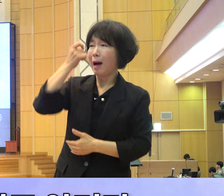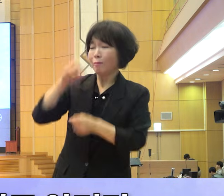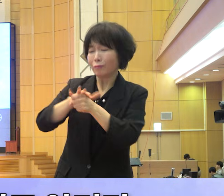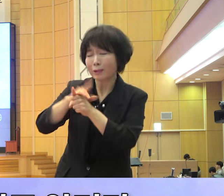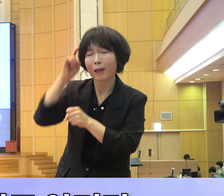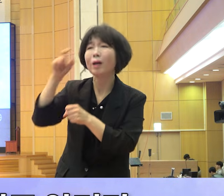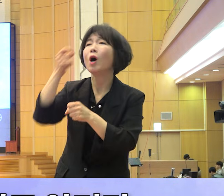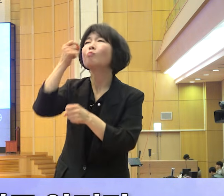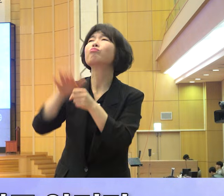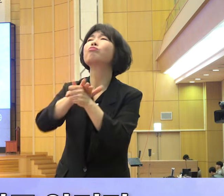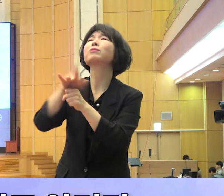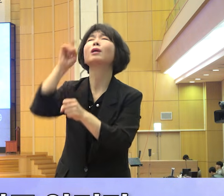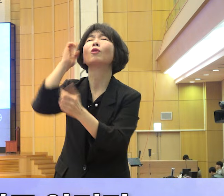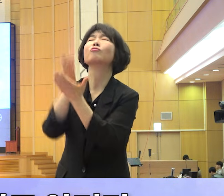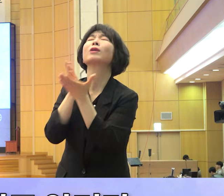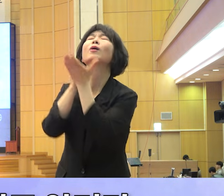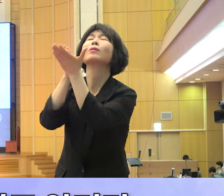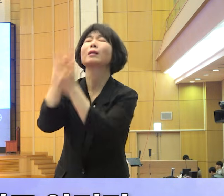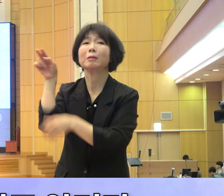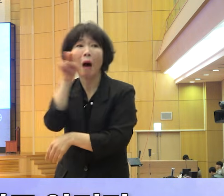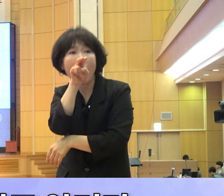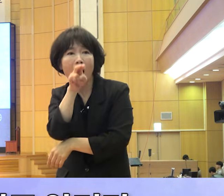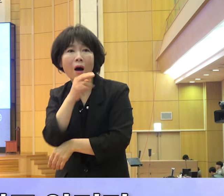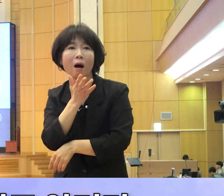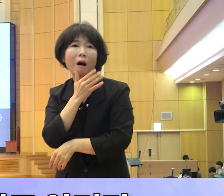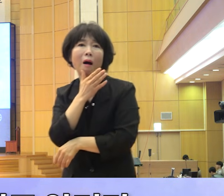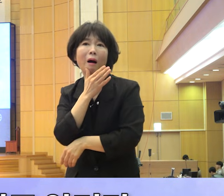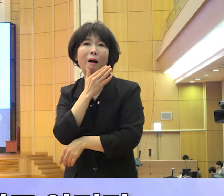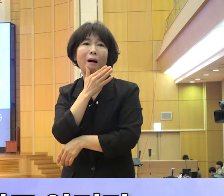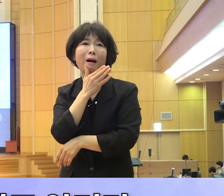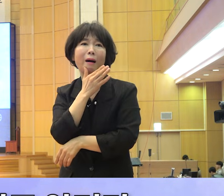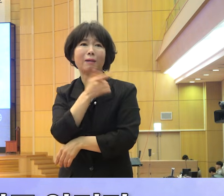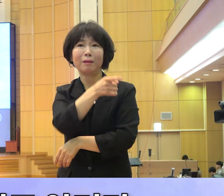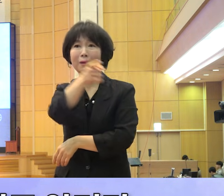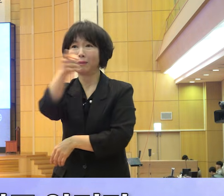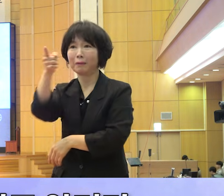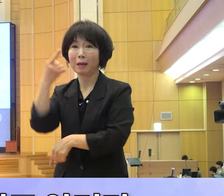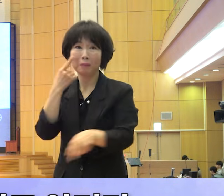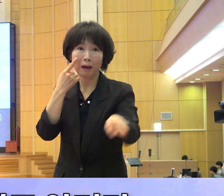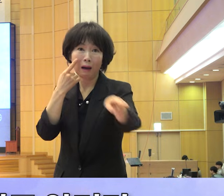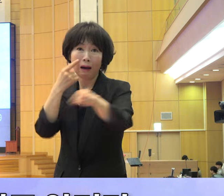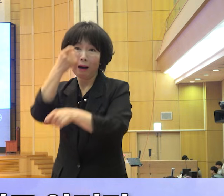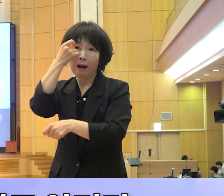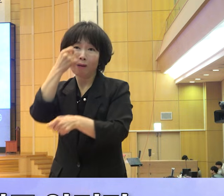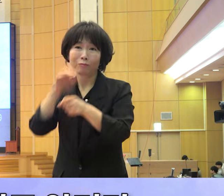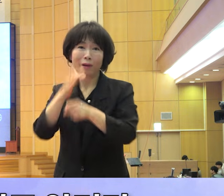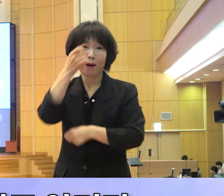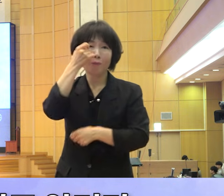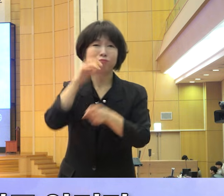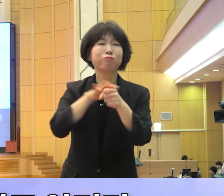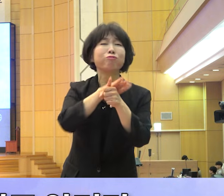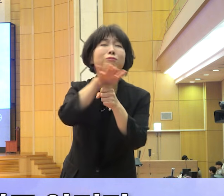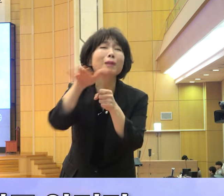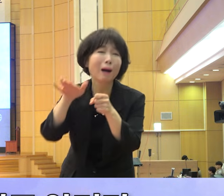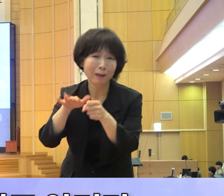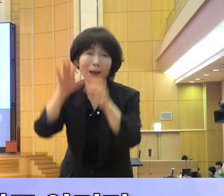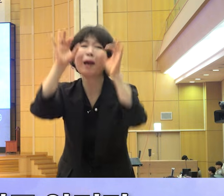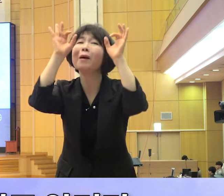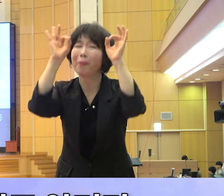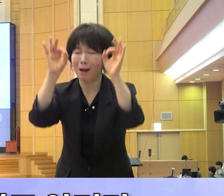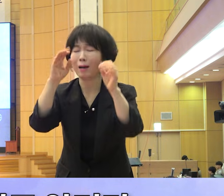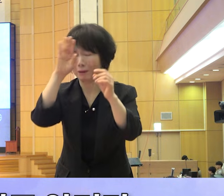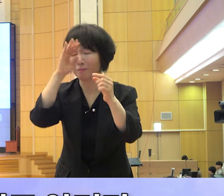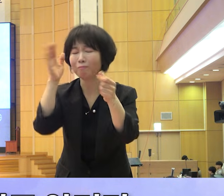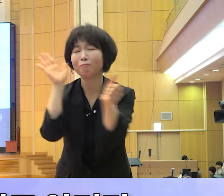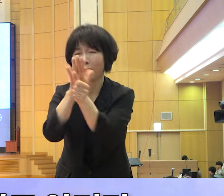아니하면 하나님 역사하지 않습니다. 하나님 앞에는 불쌍하게 보여야 돼요. 그래서 성경에 보면 하나님은